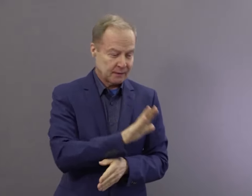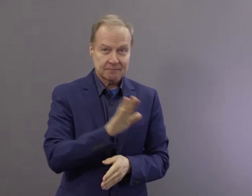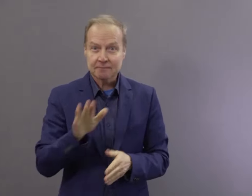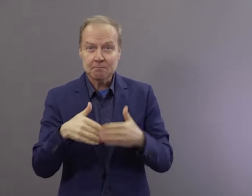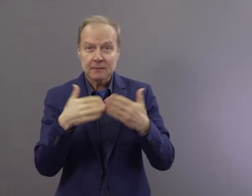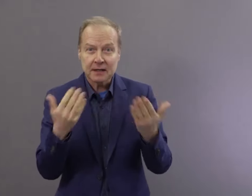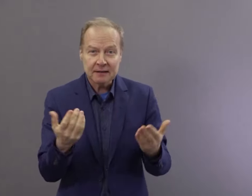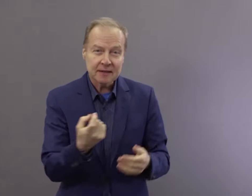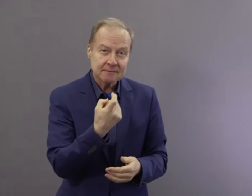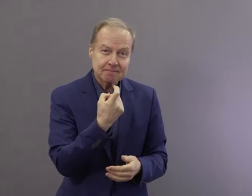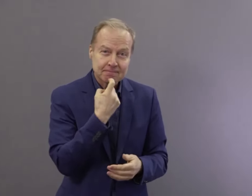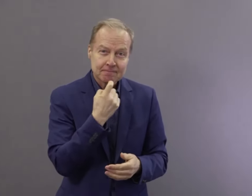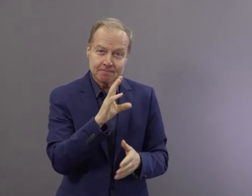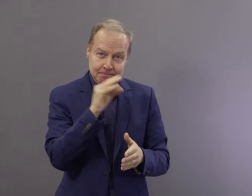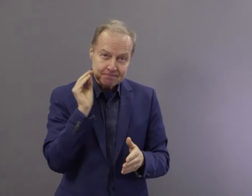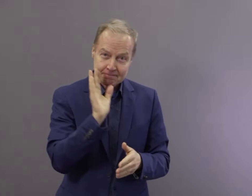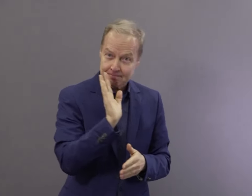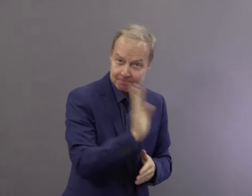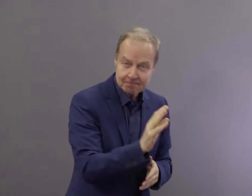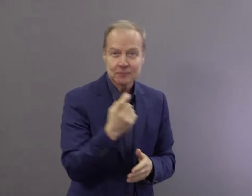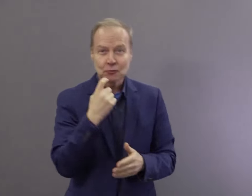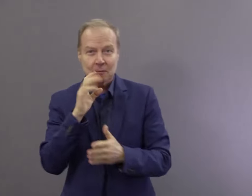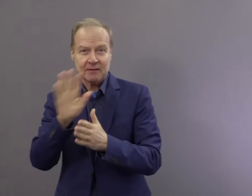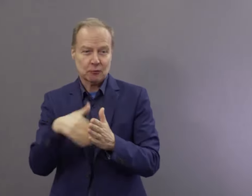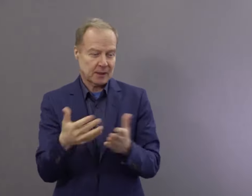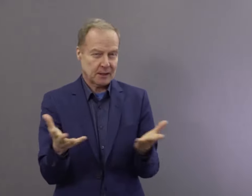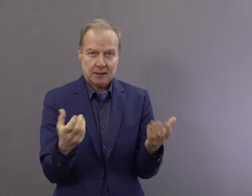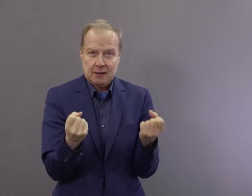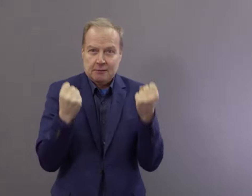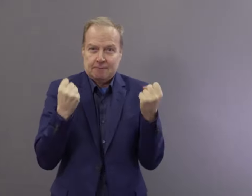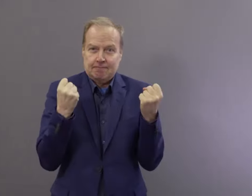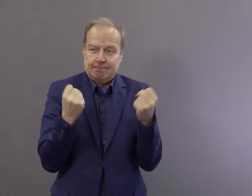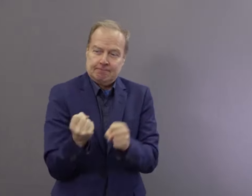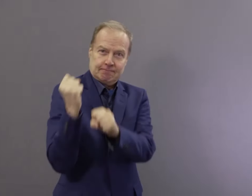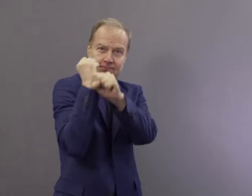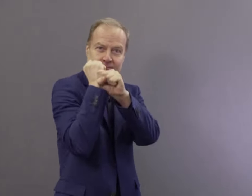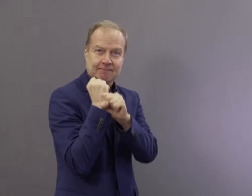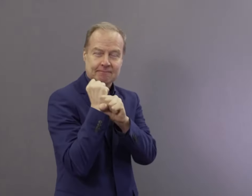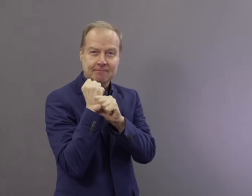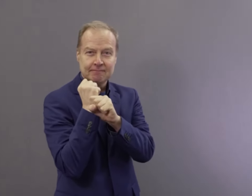molemmat kielet voivat hyvin. Oikein hyvää viittomakielten päivää.